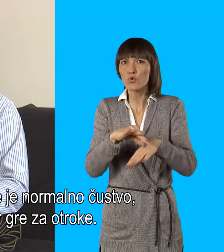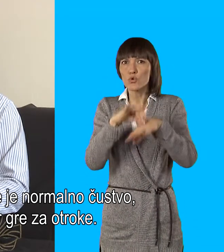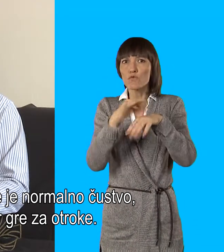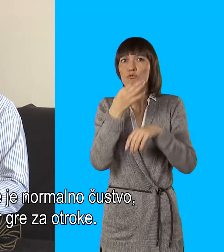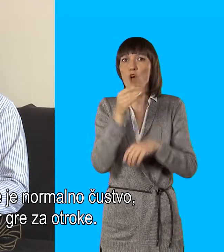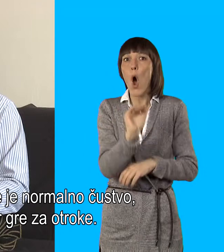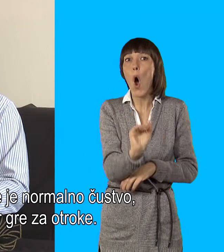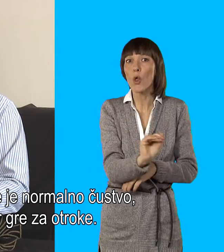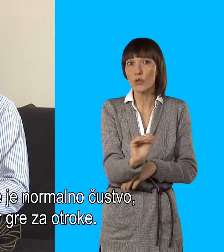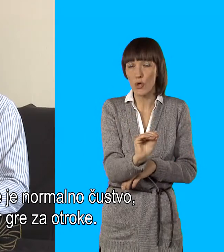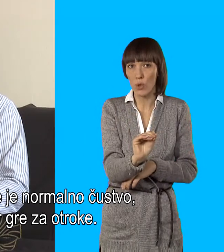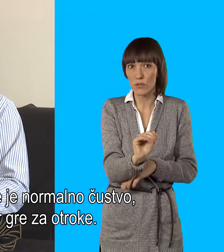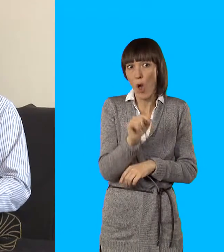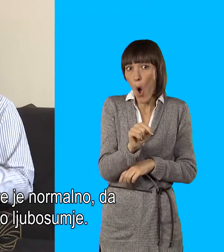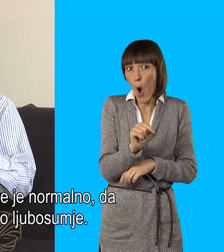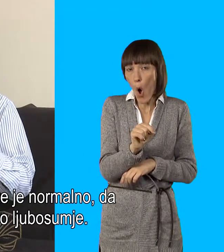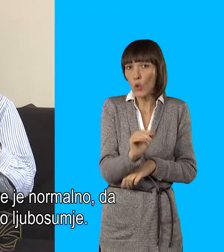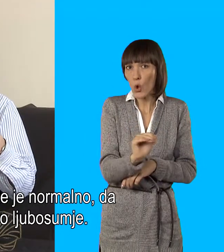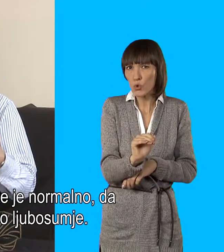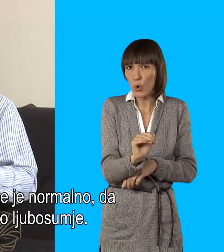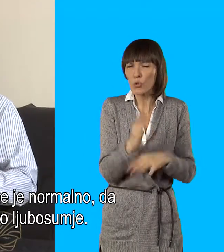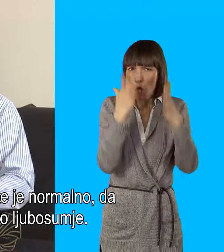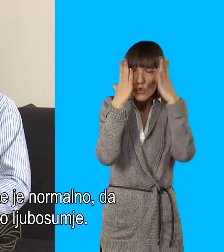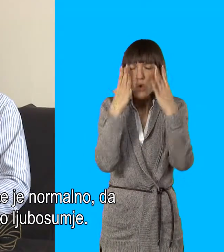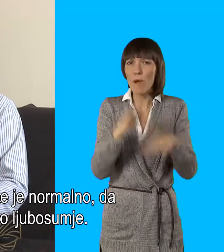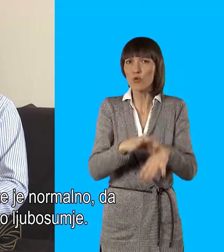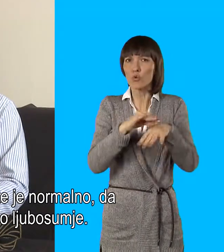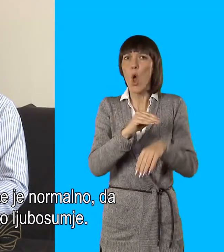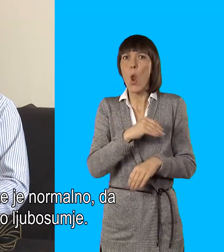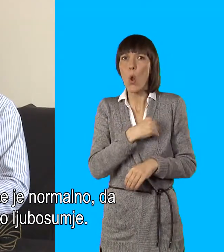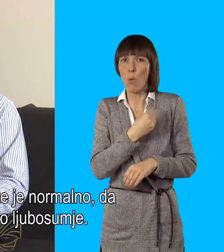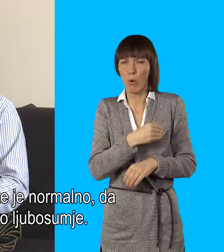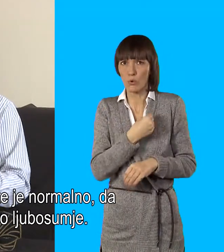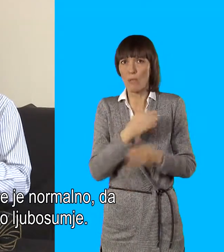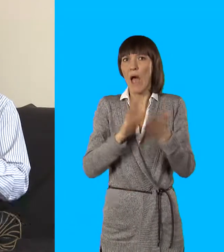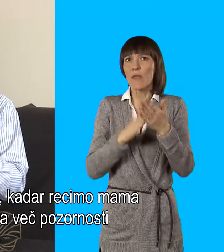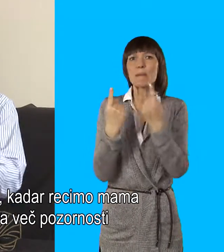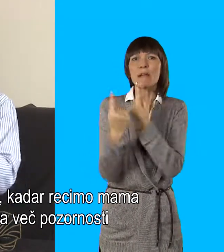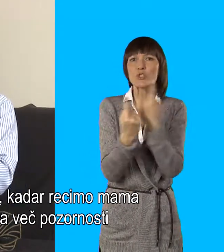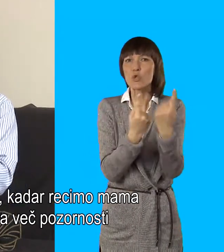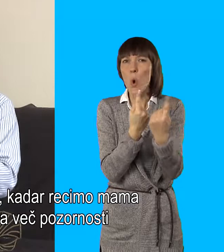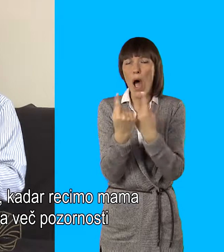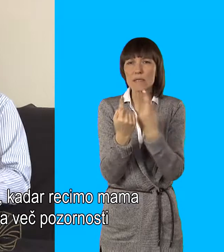za zavist in ne za ljubosumje. Ljudje pa včasih mešajo te dva čustva.